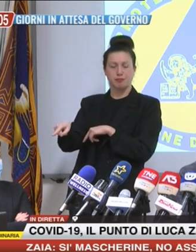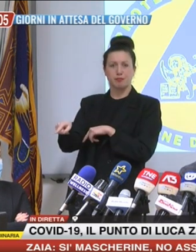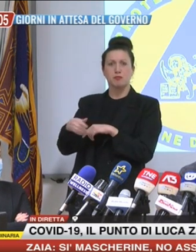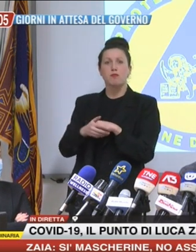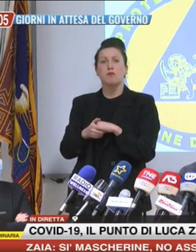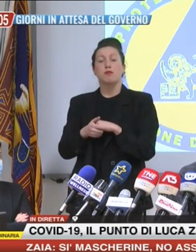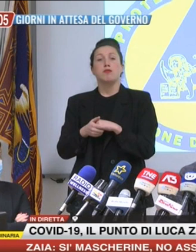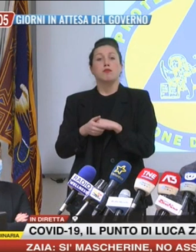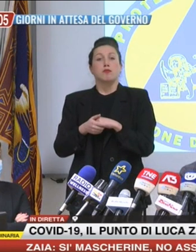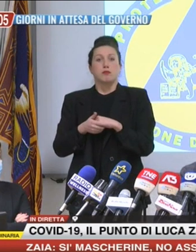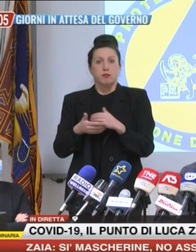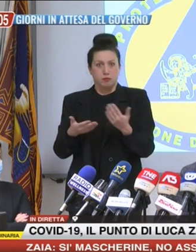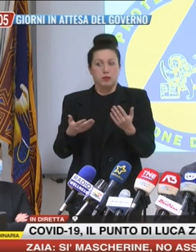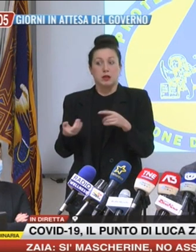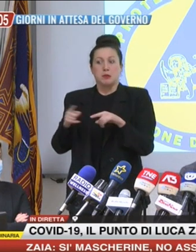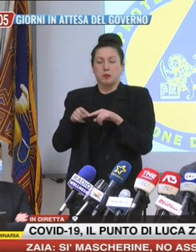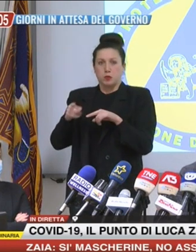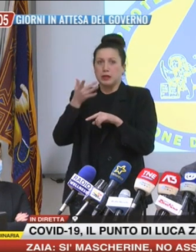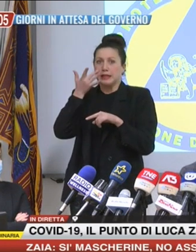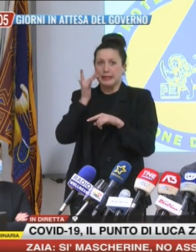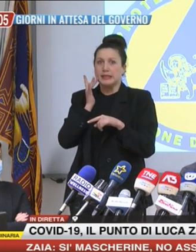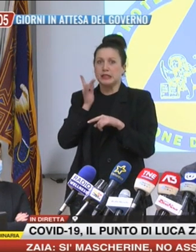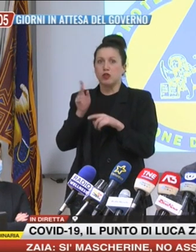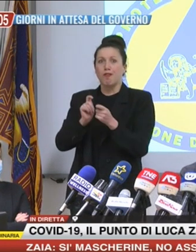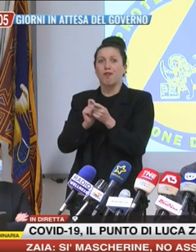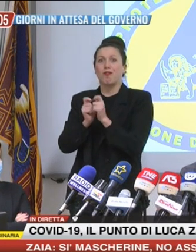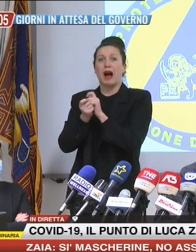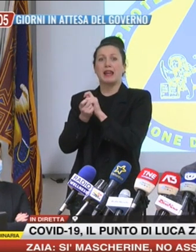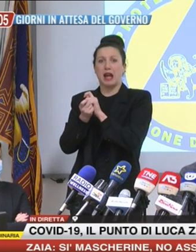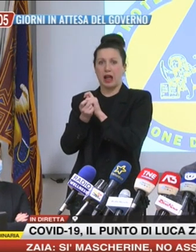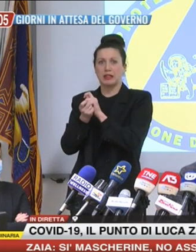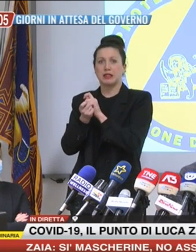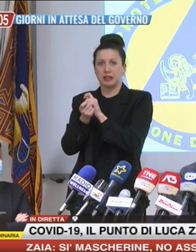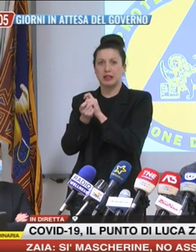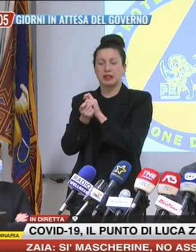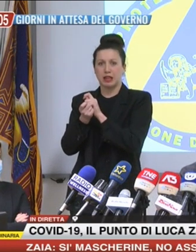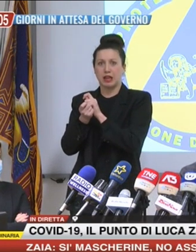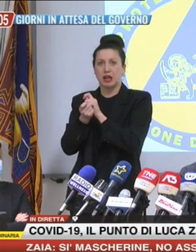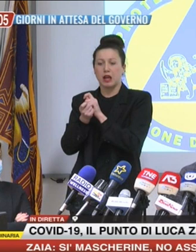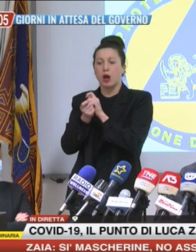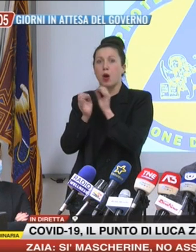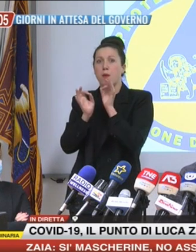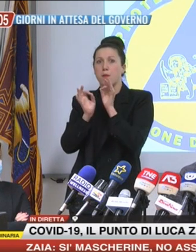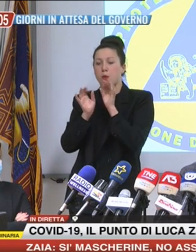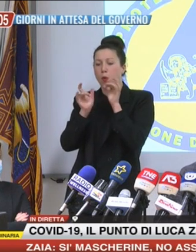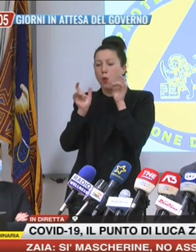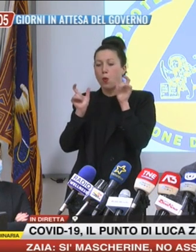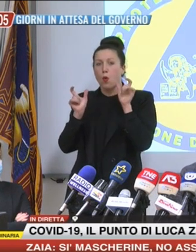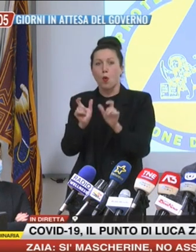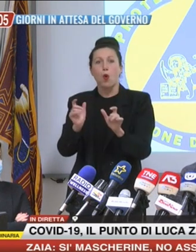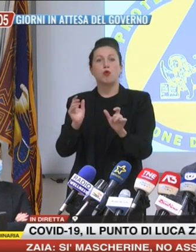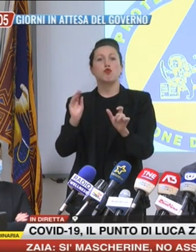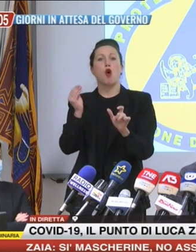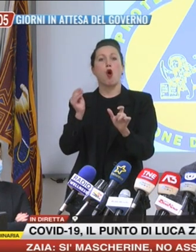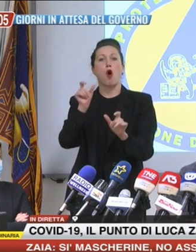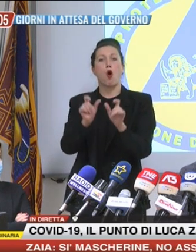il rischio che ci sia una variante che adesso si sta, diciamo, polarizzando sui giovani, che è un po'